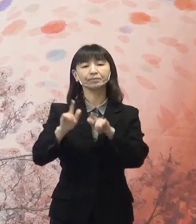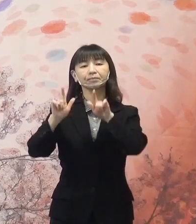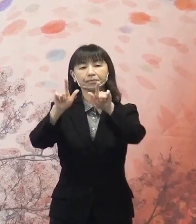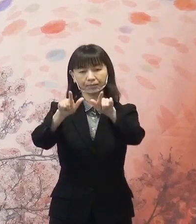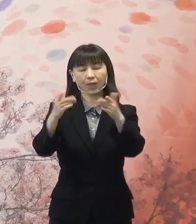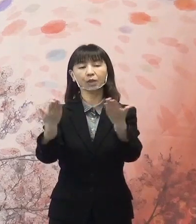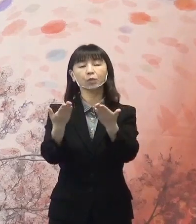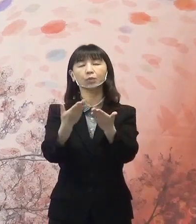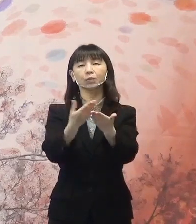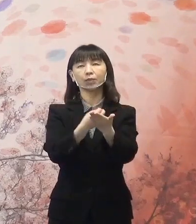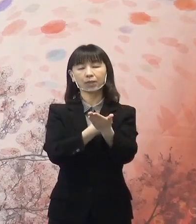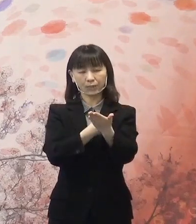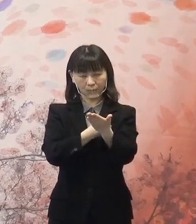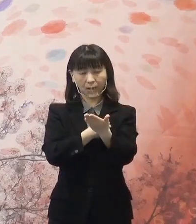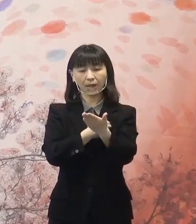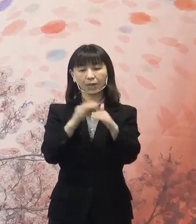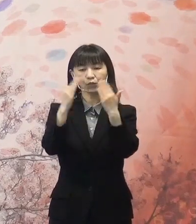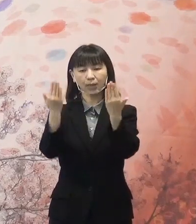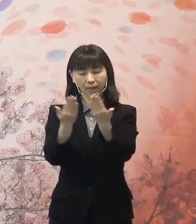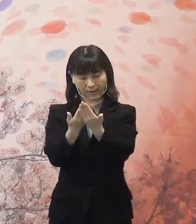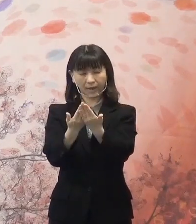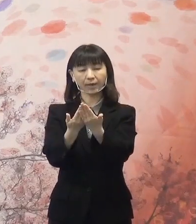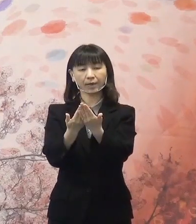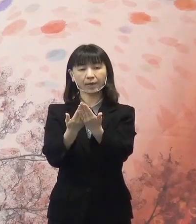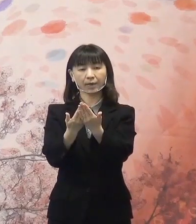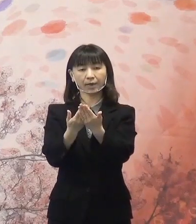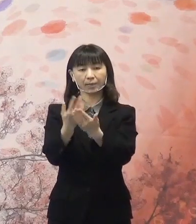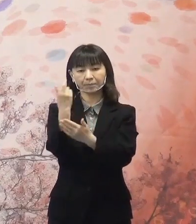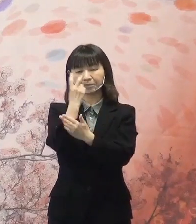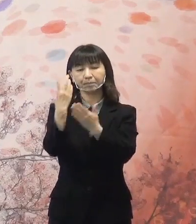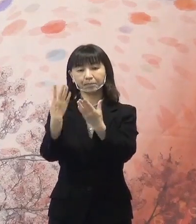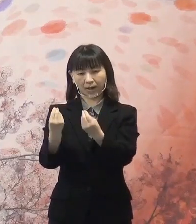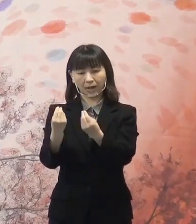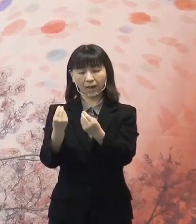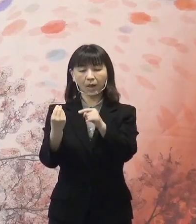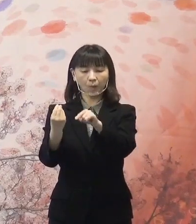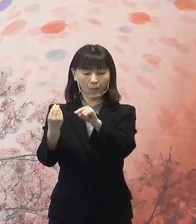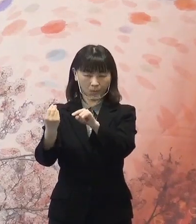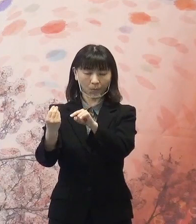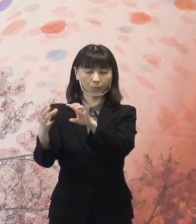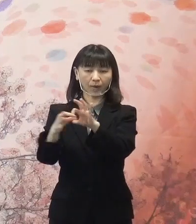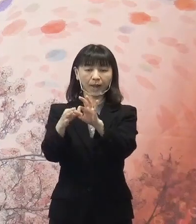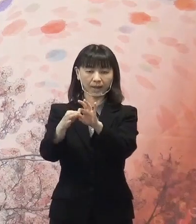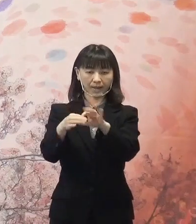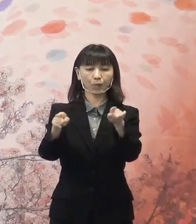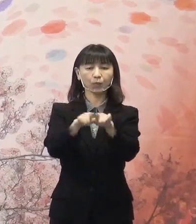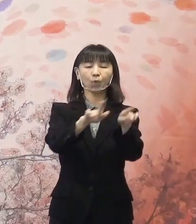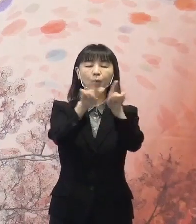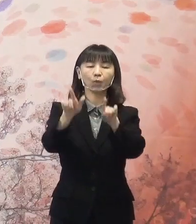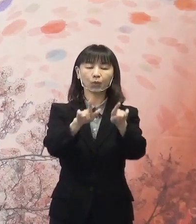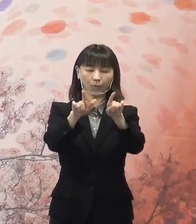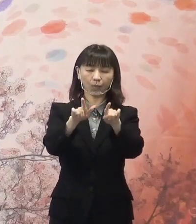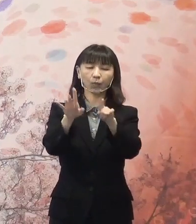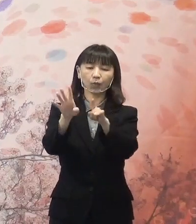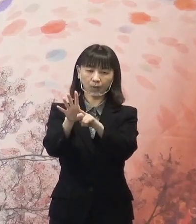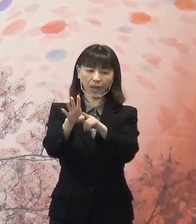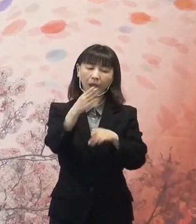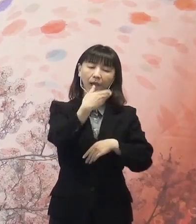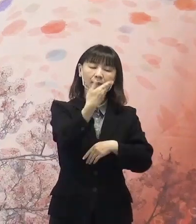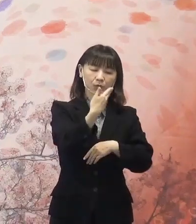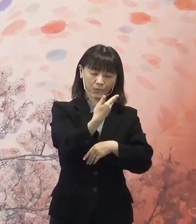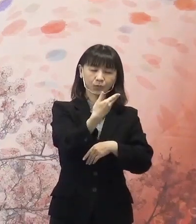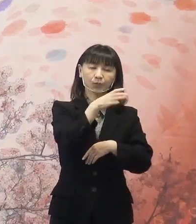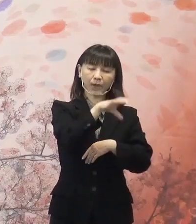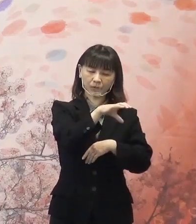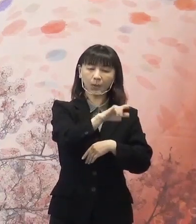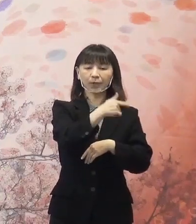方は全て網羅していると思います。その方が例えば同居されている方とか、これまで、例えばどこかで会食したことがある